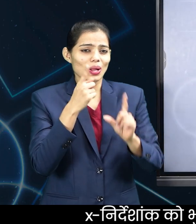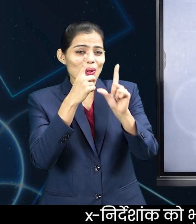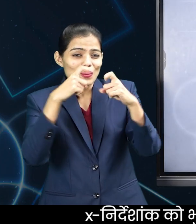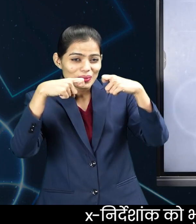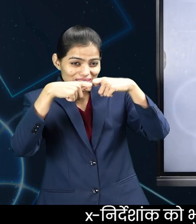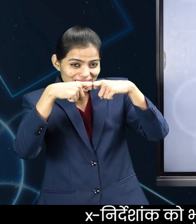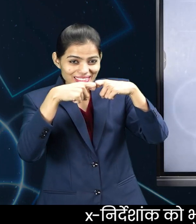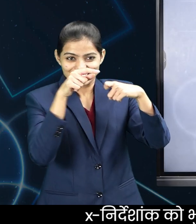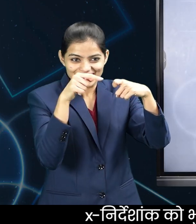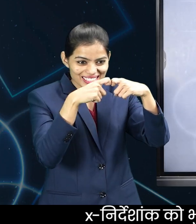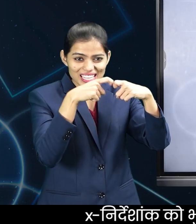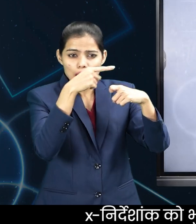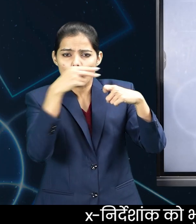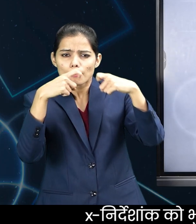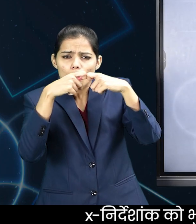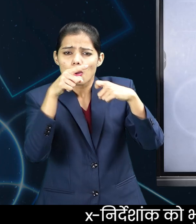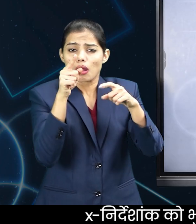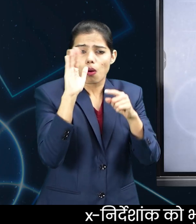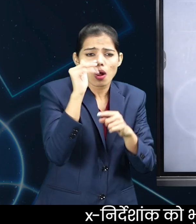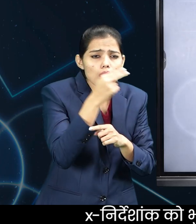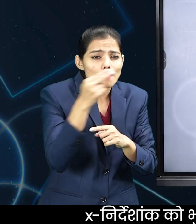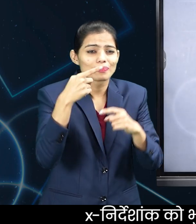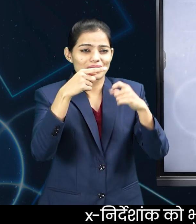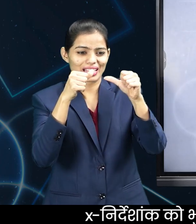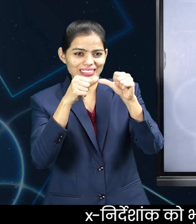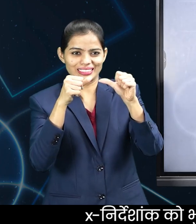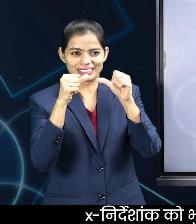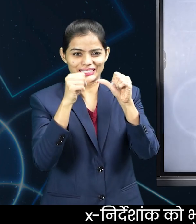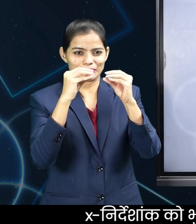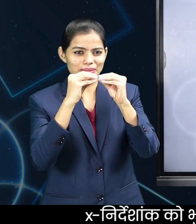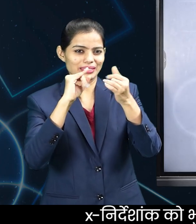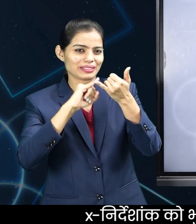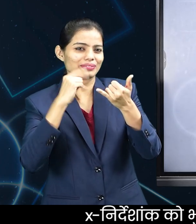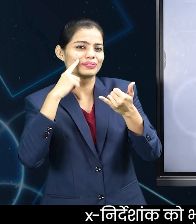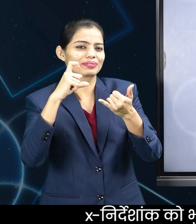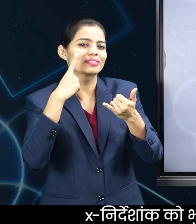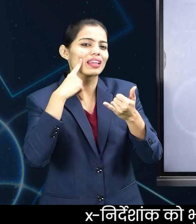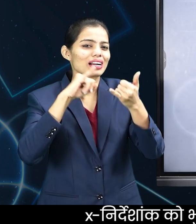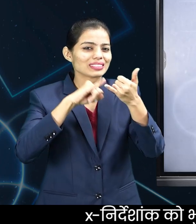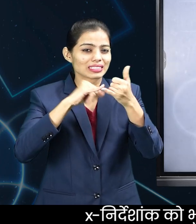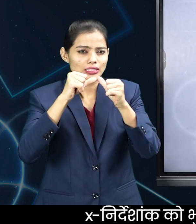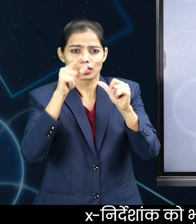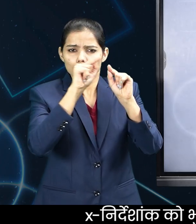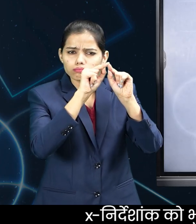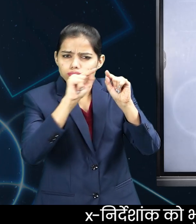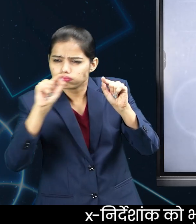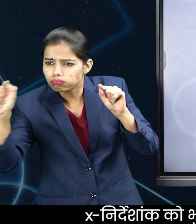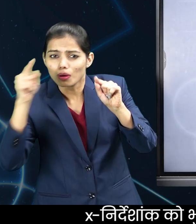x माइनस निर्देशांक को भुज कहते हैं और y माइनस निर्देशांक को कोटि कहते हैं।